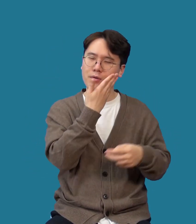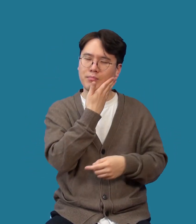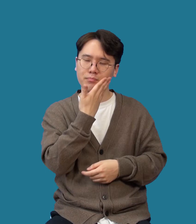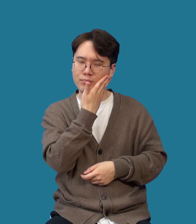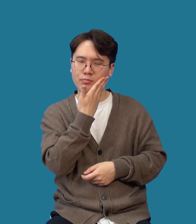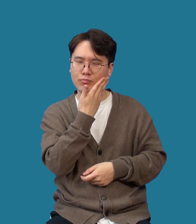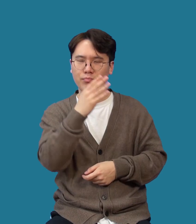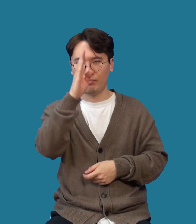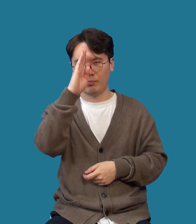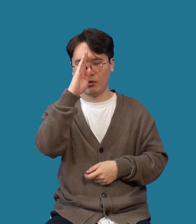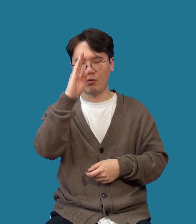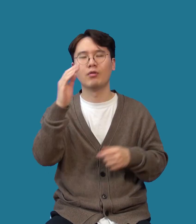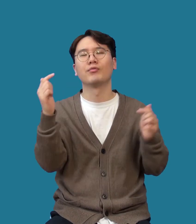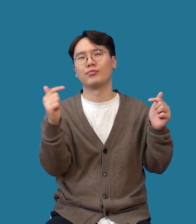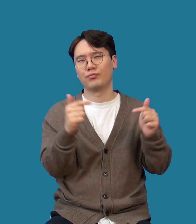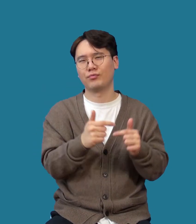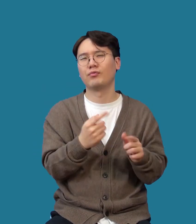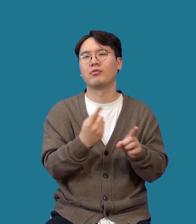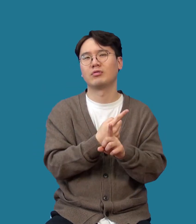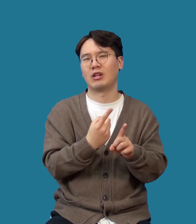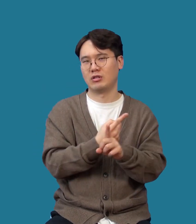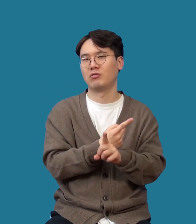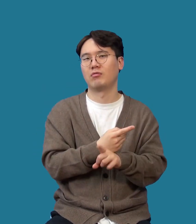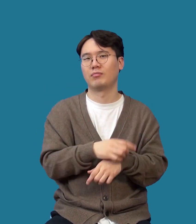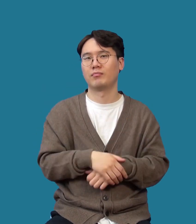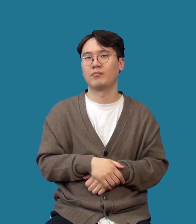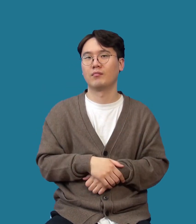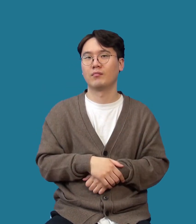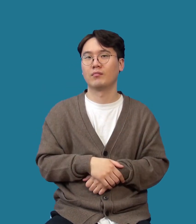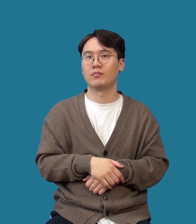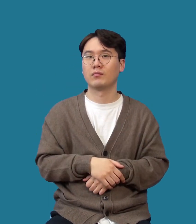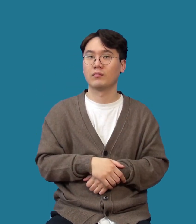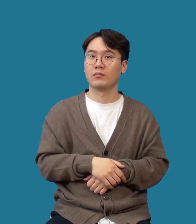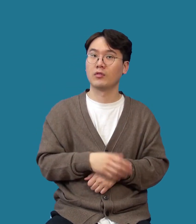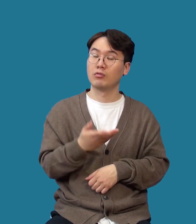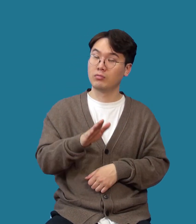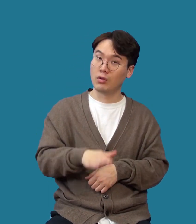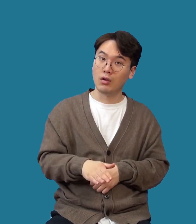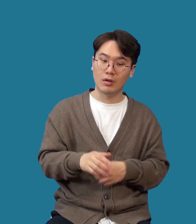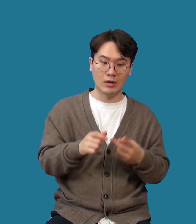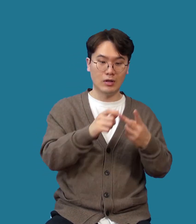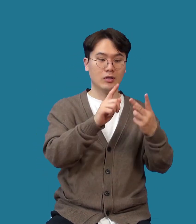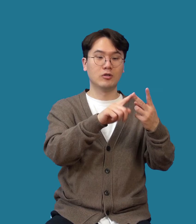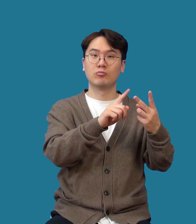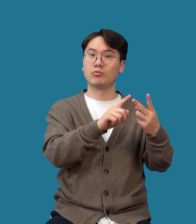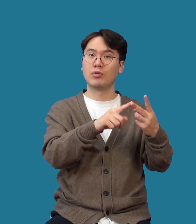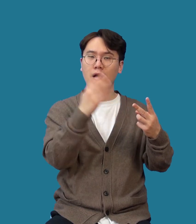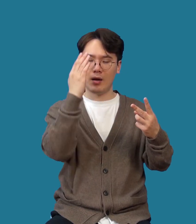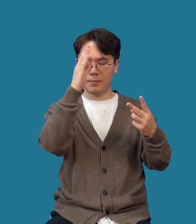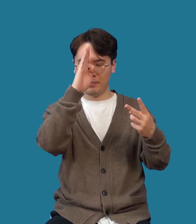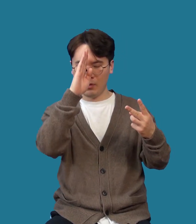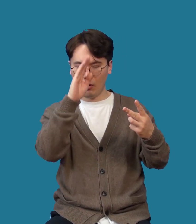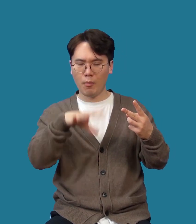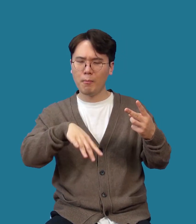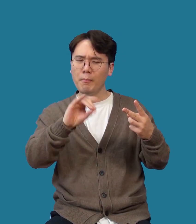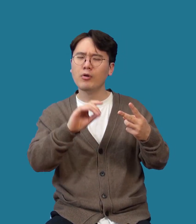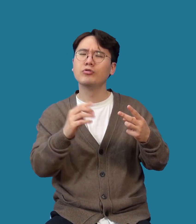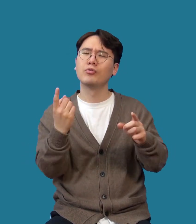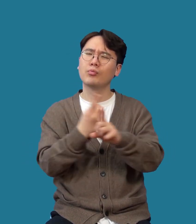피부병 때문에 그렇게 고통을 당하면서도 기도 제목 1번은 그 피부병이 아니고 다른 사람에 대한 것이었습니다.